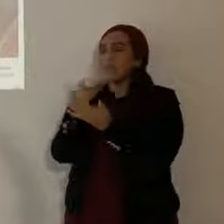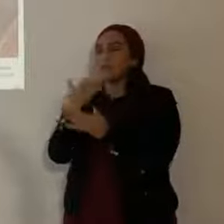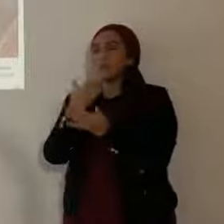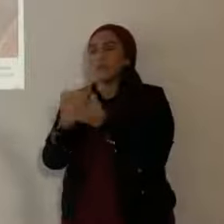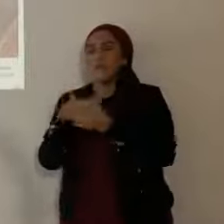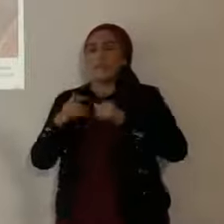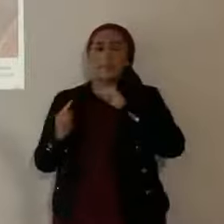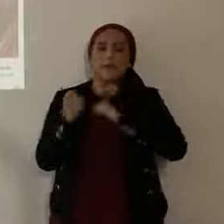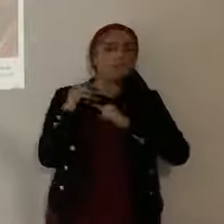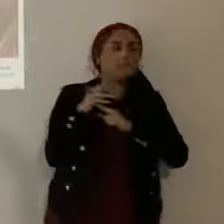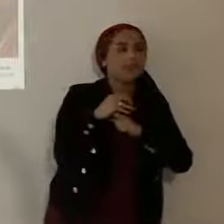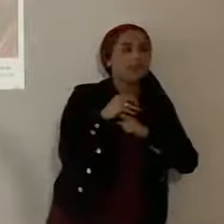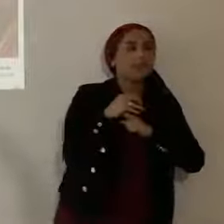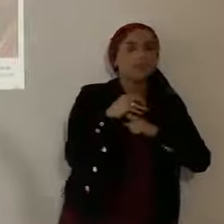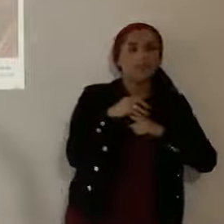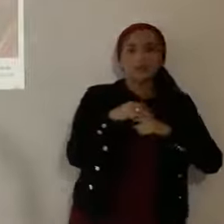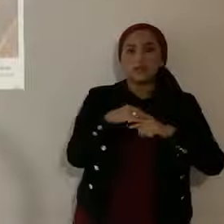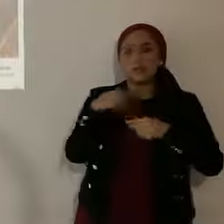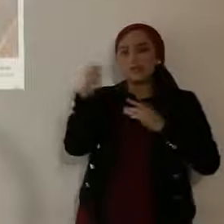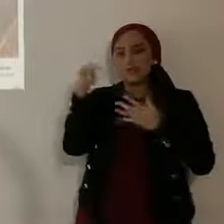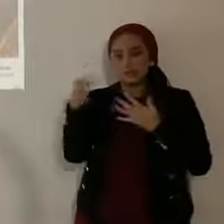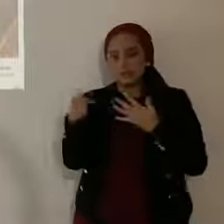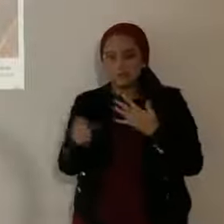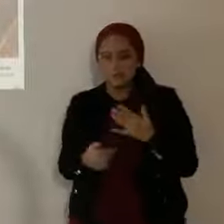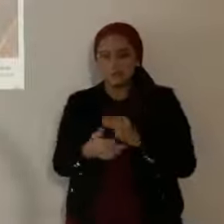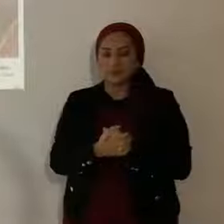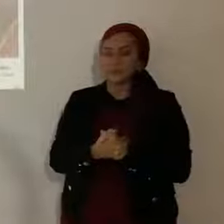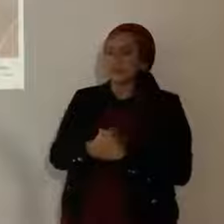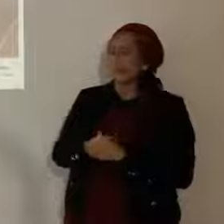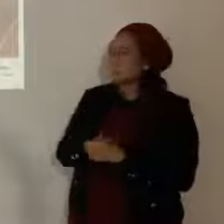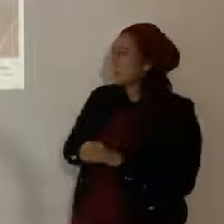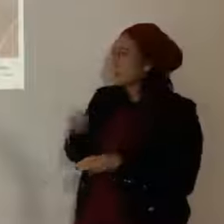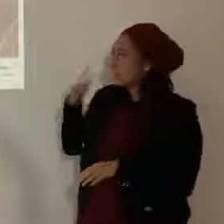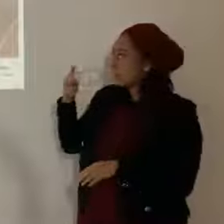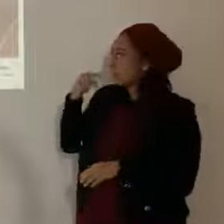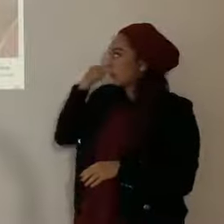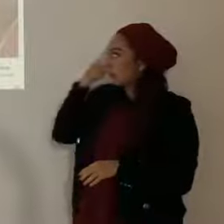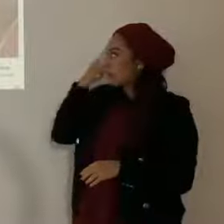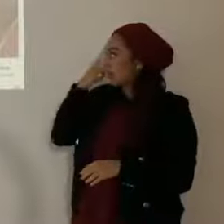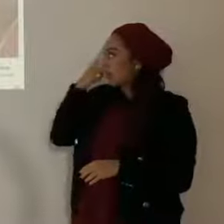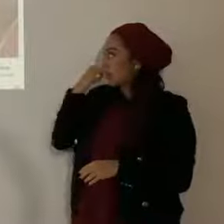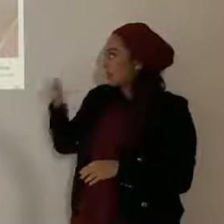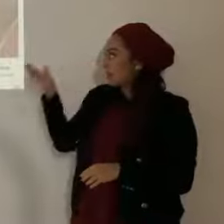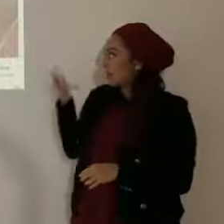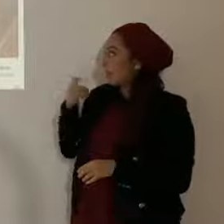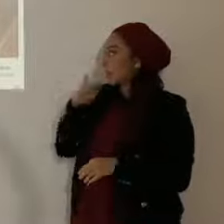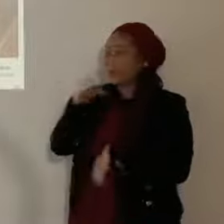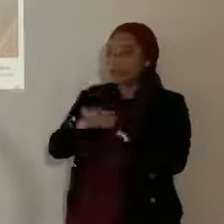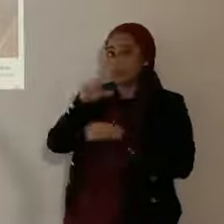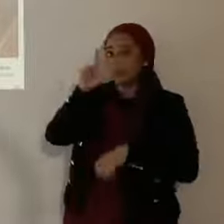mejor, nadie hay como yo, etcétera, etcétera. En la parte derecha, en 2021, el mundo